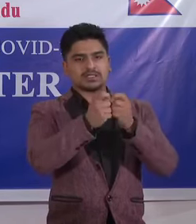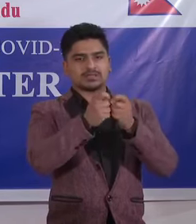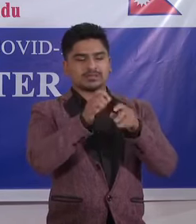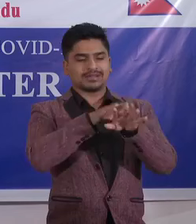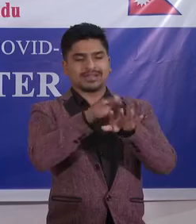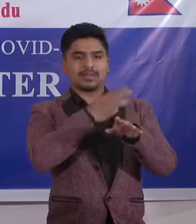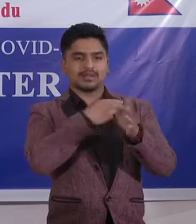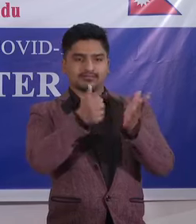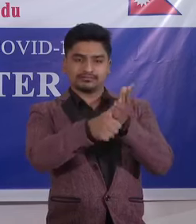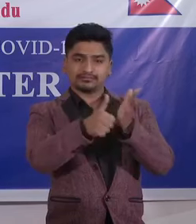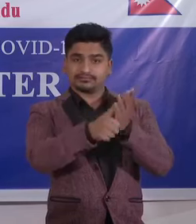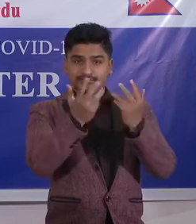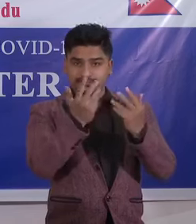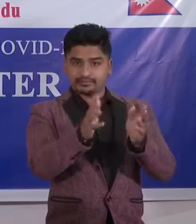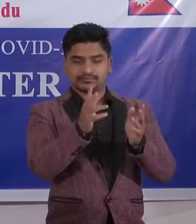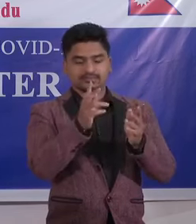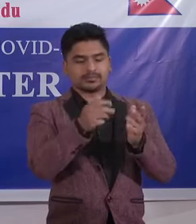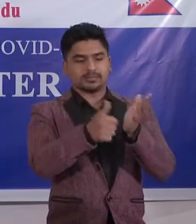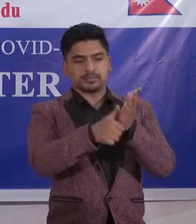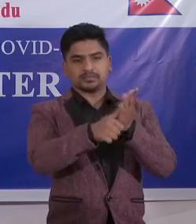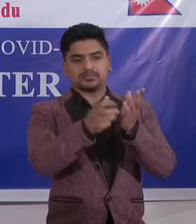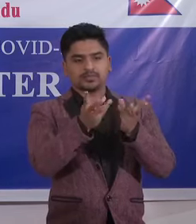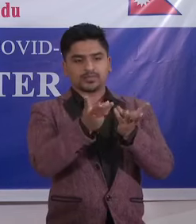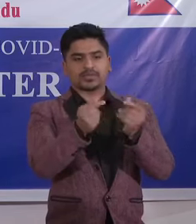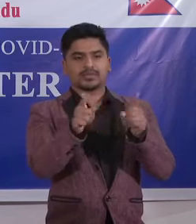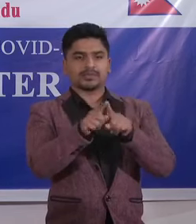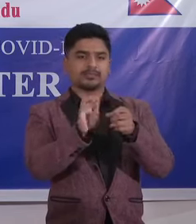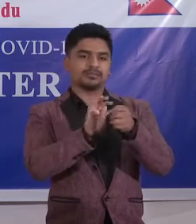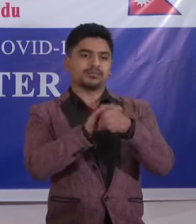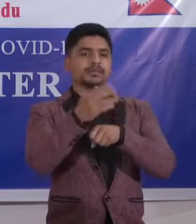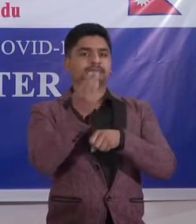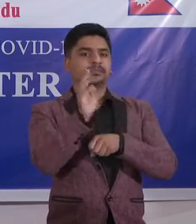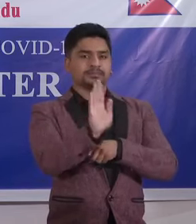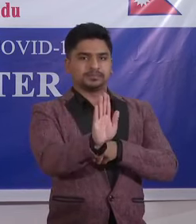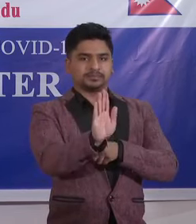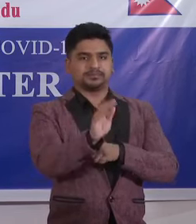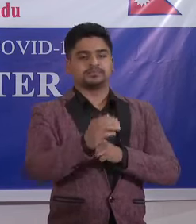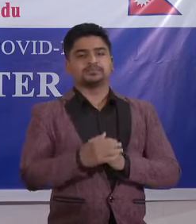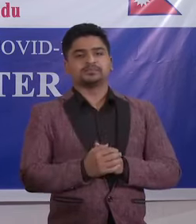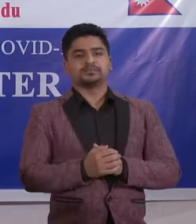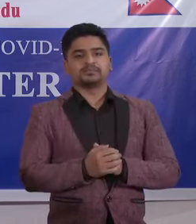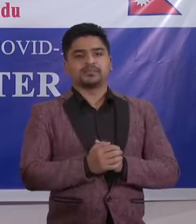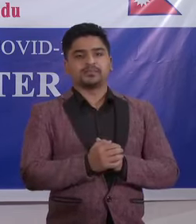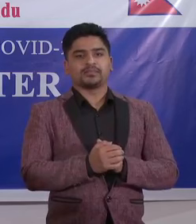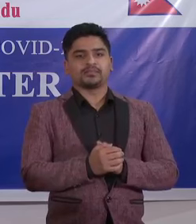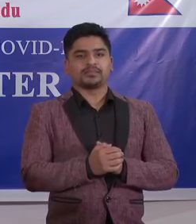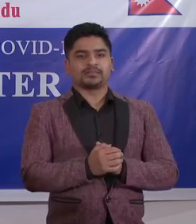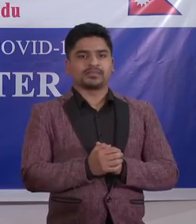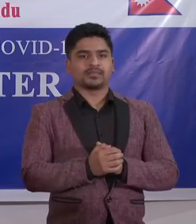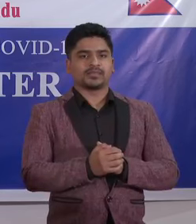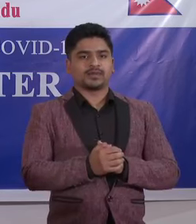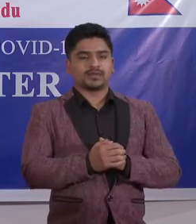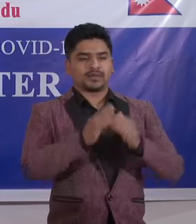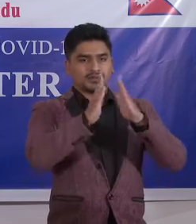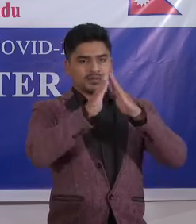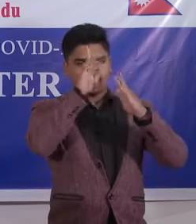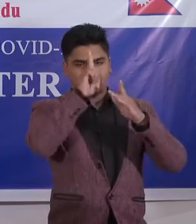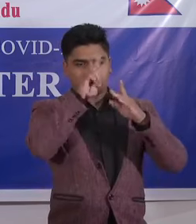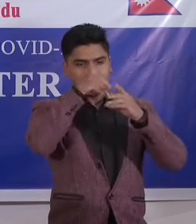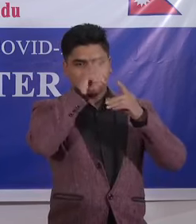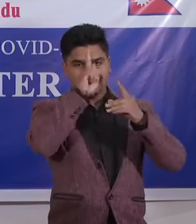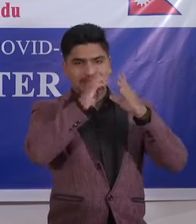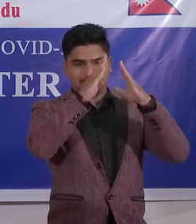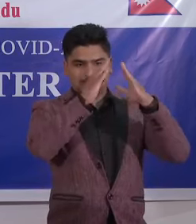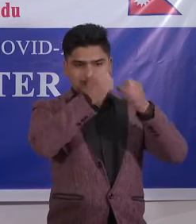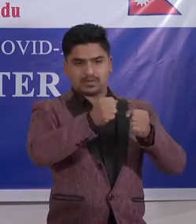नमुना परेक्षेन को संख्या चाई आड बड़ी छो। क्वारेंट्टाइन मा रहका